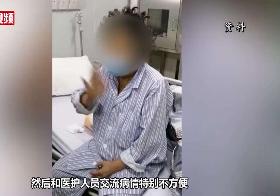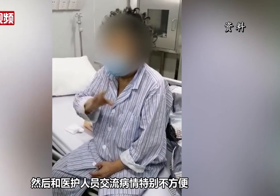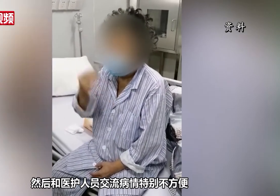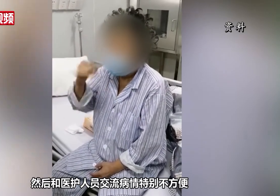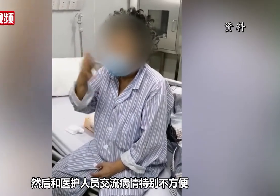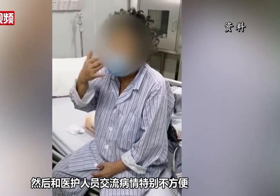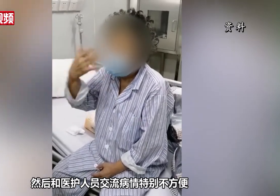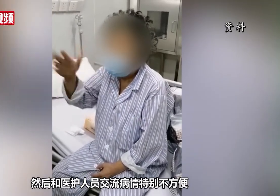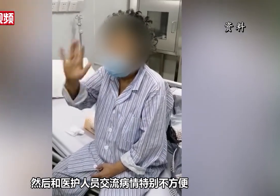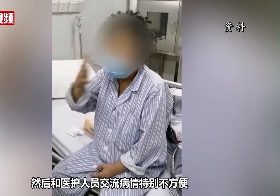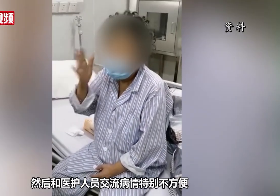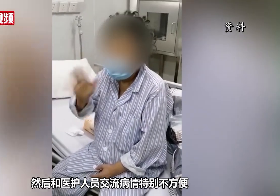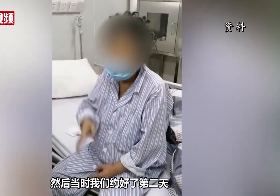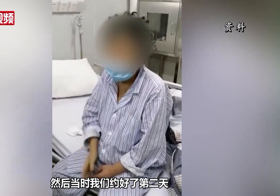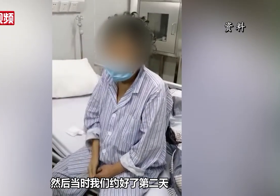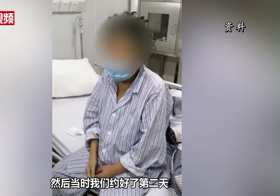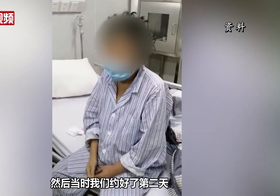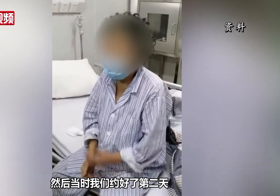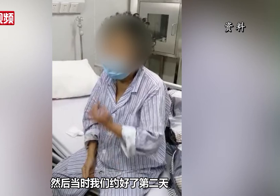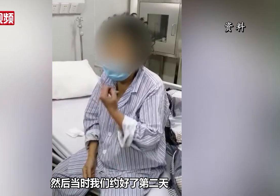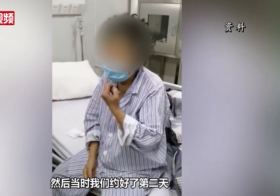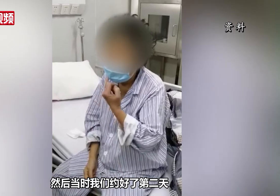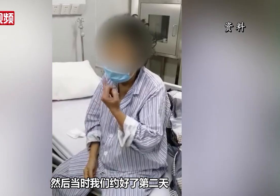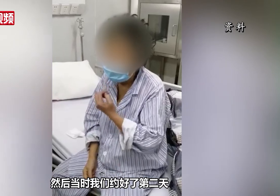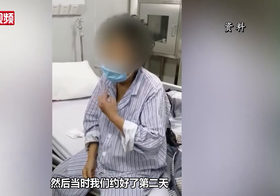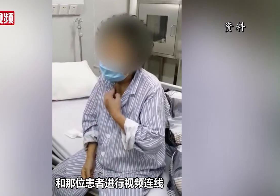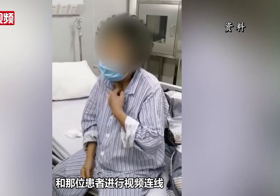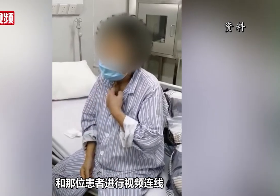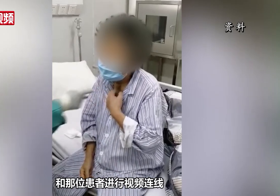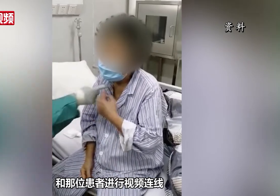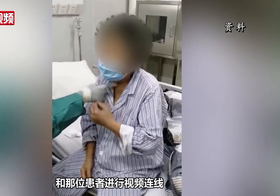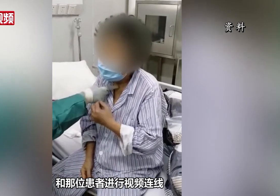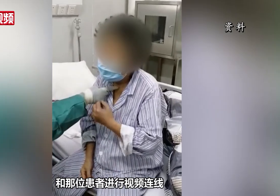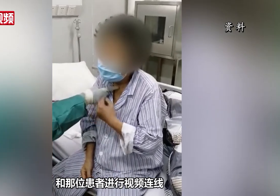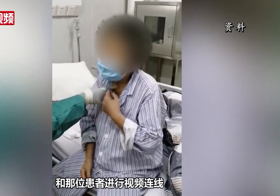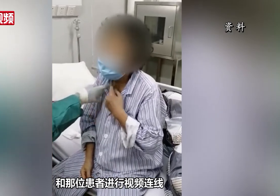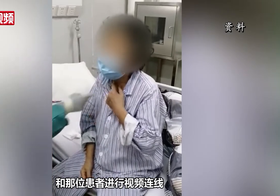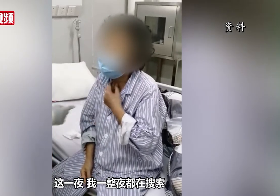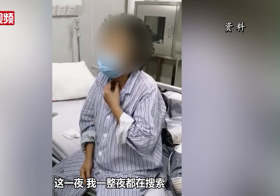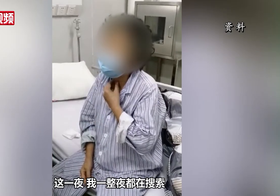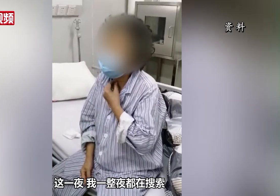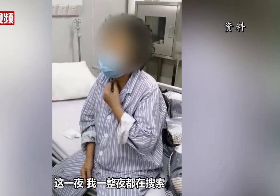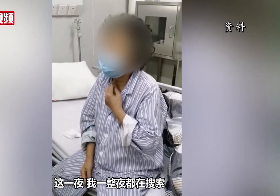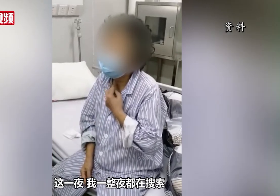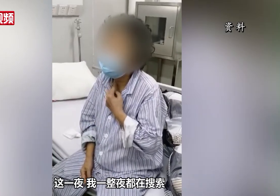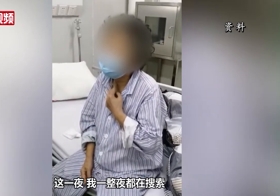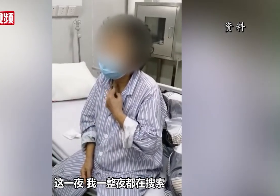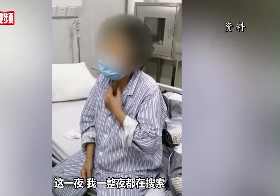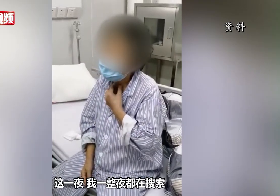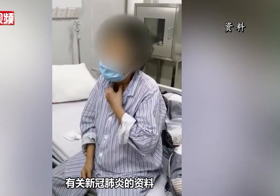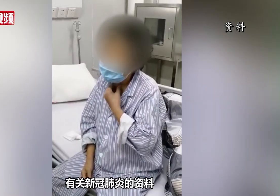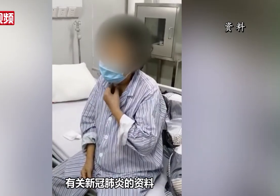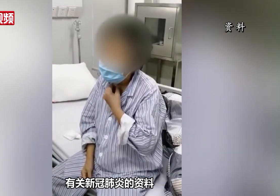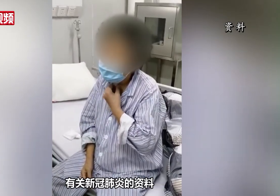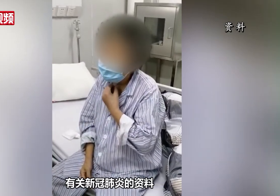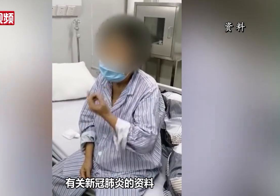医护人员交流病情特别不方便，然后当时我们约好了第二天和那位患者进行视频连线，这一夜我一整夜都在